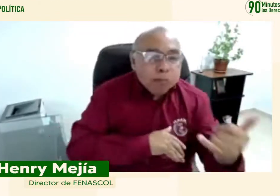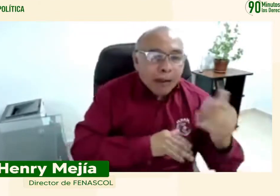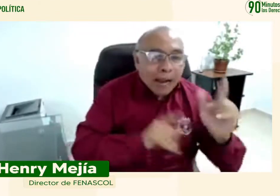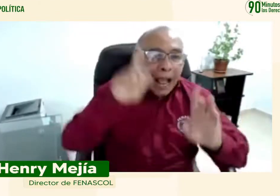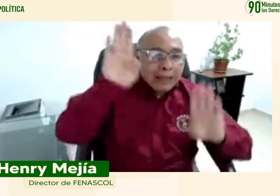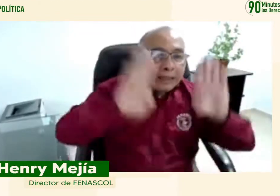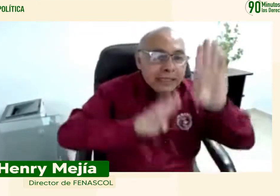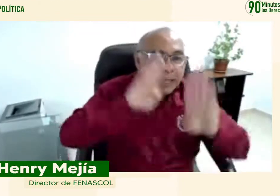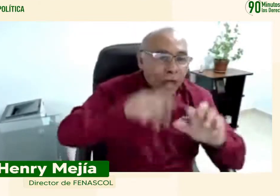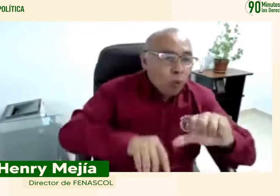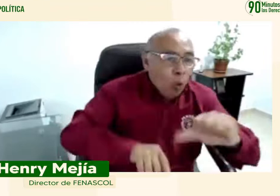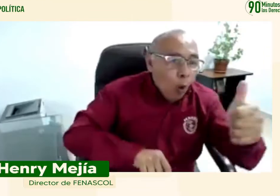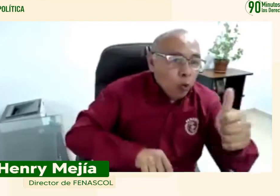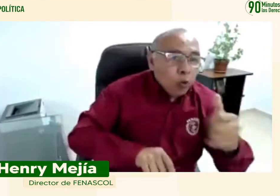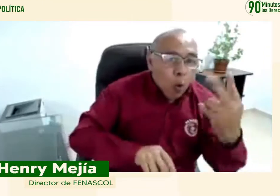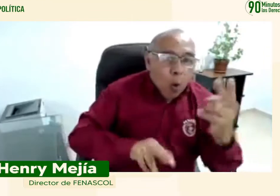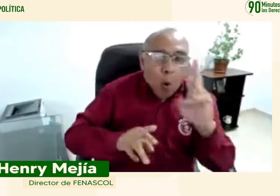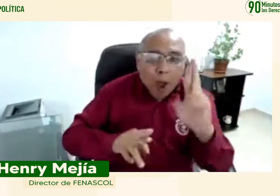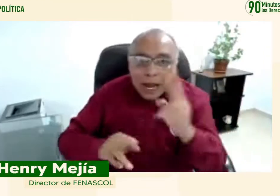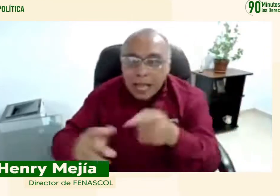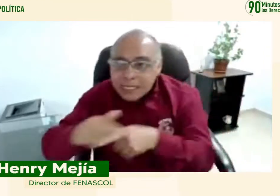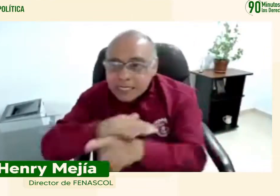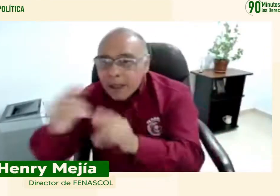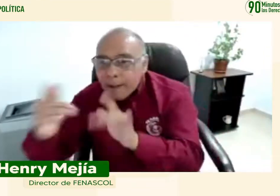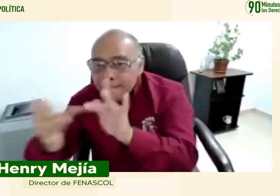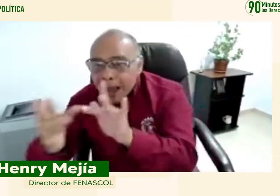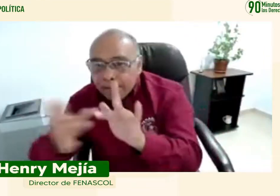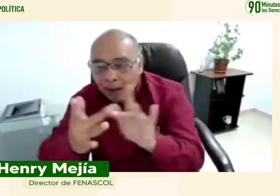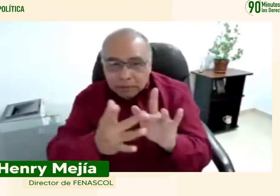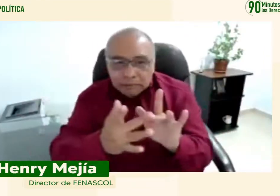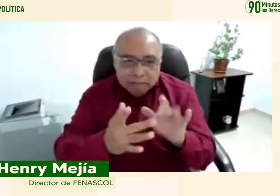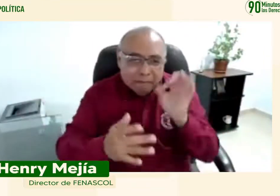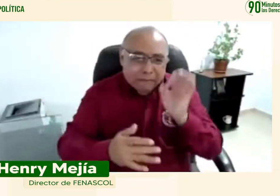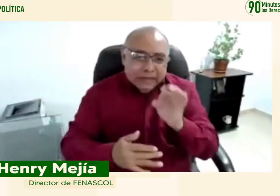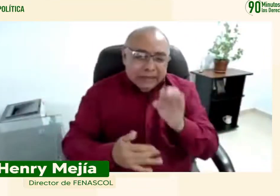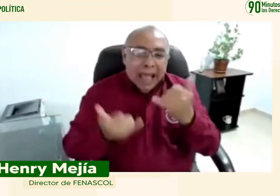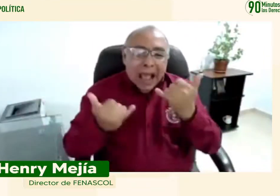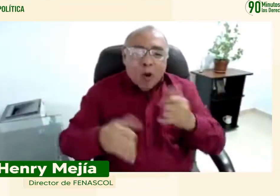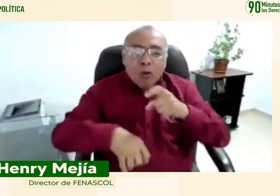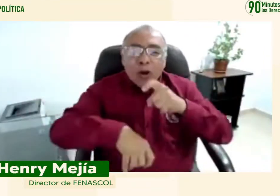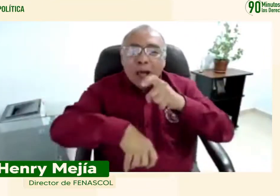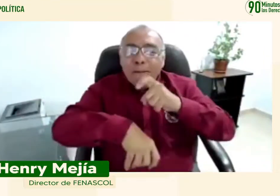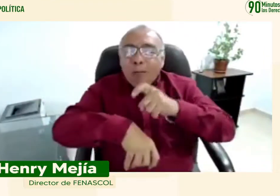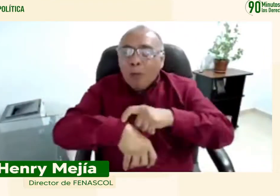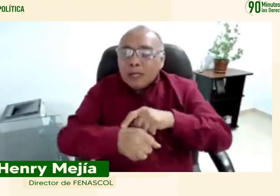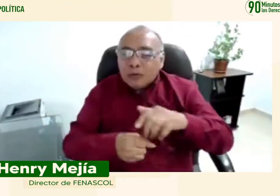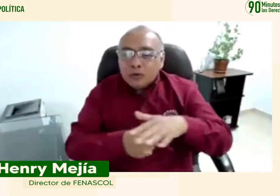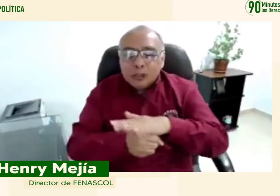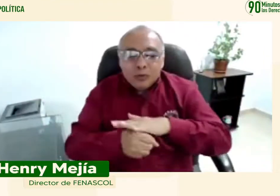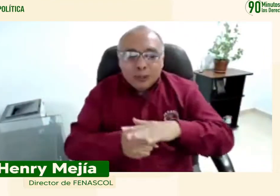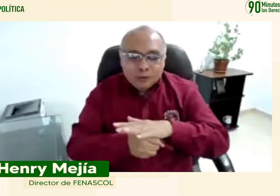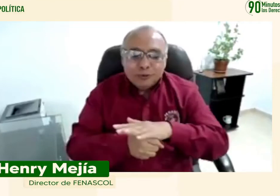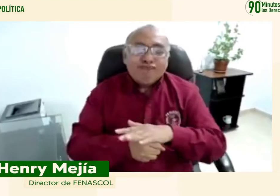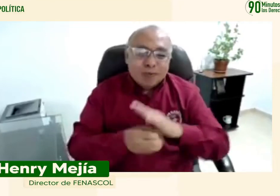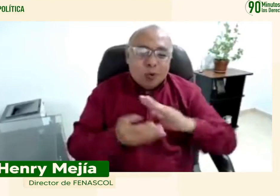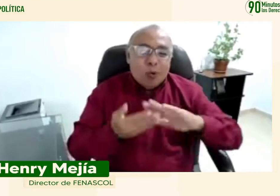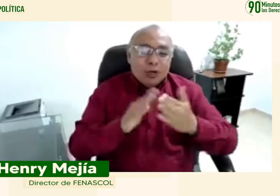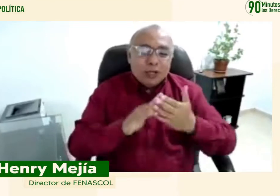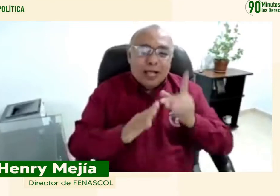ojalá nosotros podamos seguir contactando nos con diferentes candidatos porque en estos momentos la